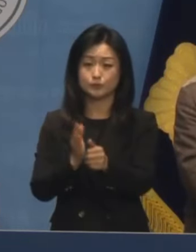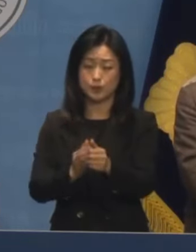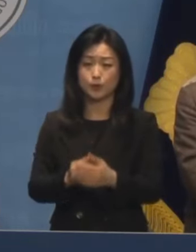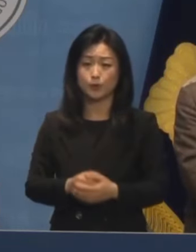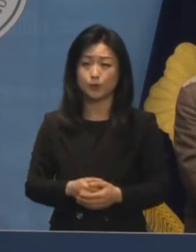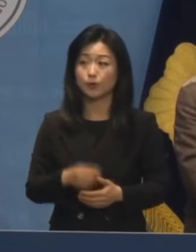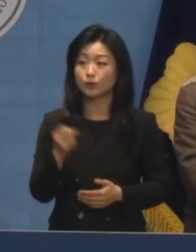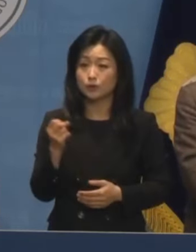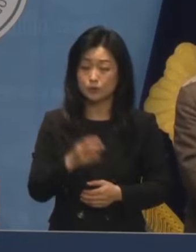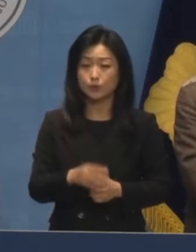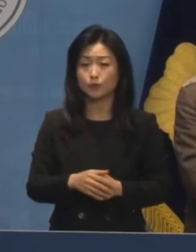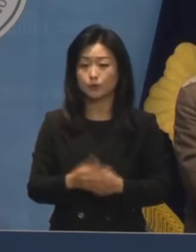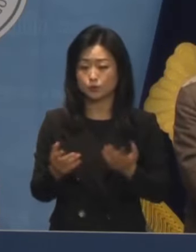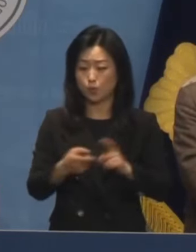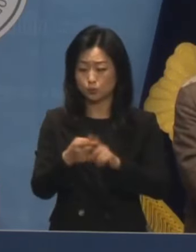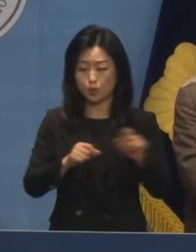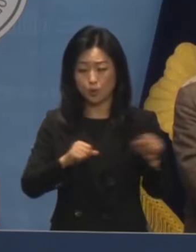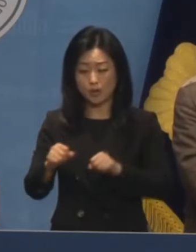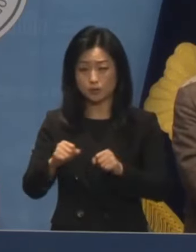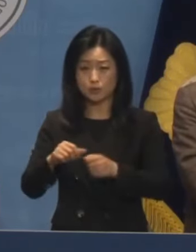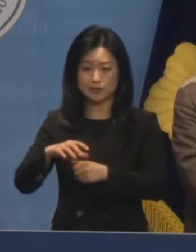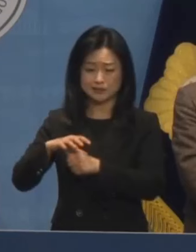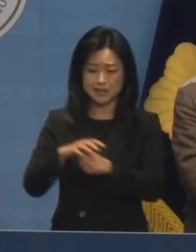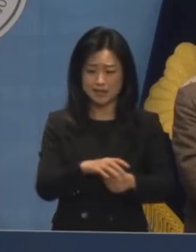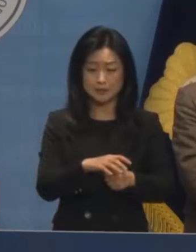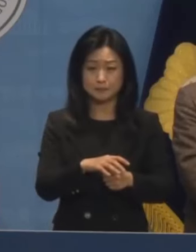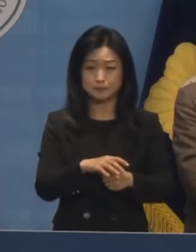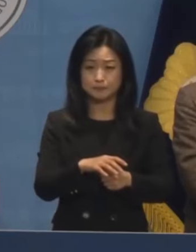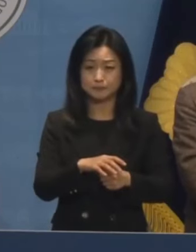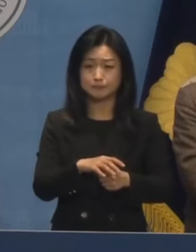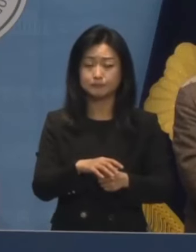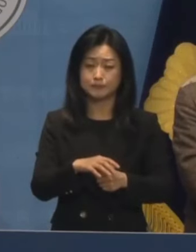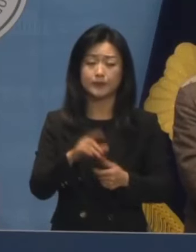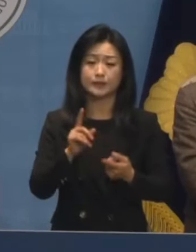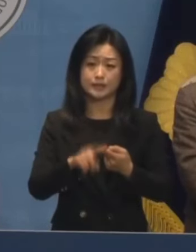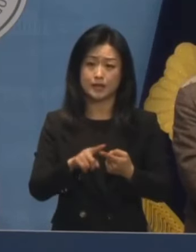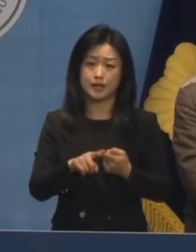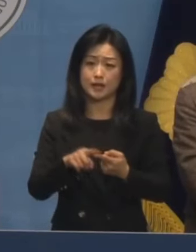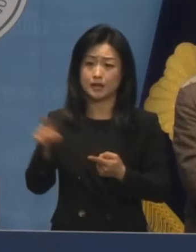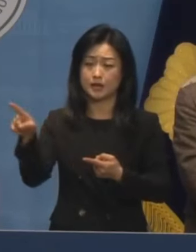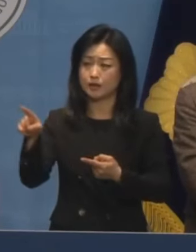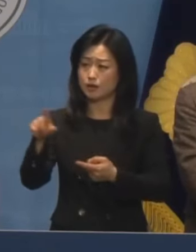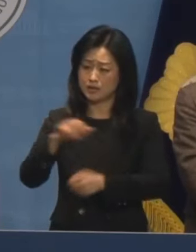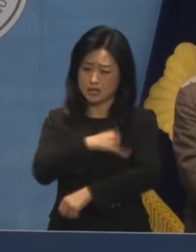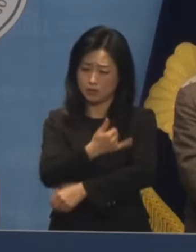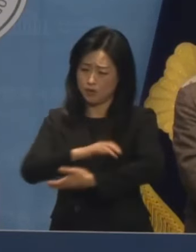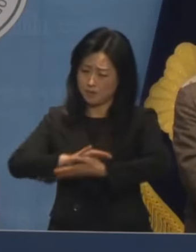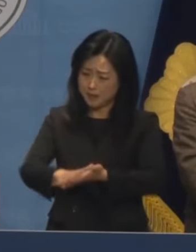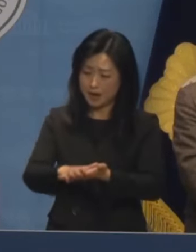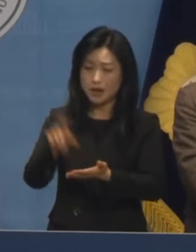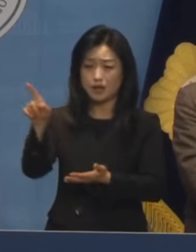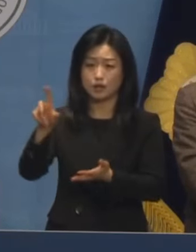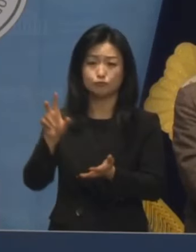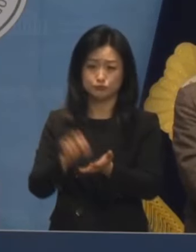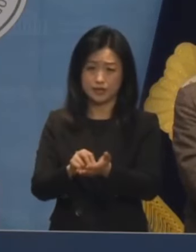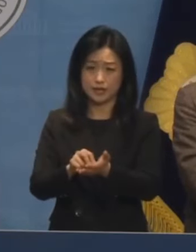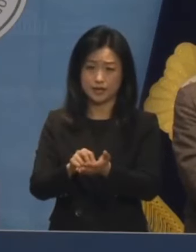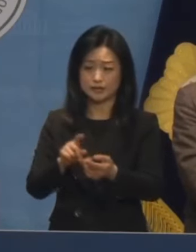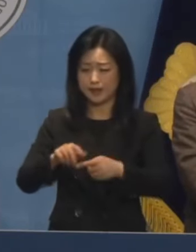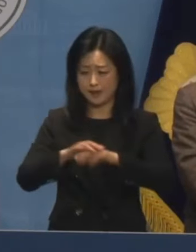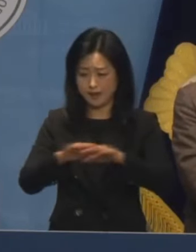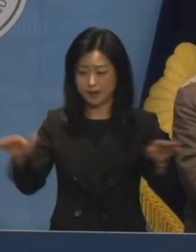또한 부당 노동 행위와 노조 활동을 탄압 노조 활동 탄압과 같은 비윤리적이고 초법적인 관행을